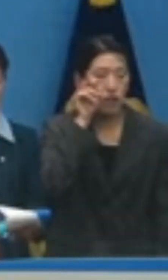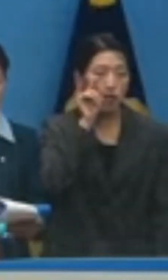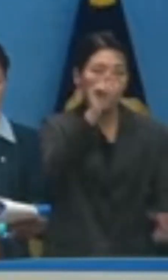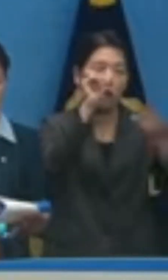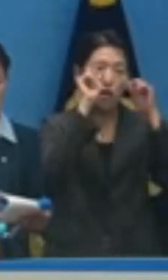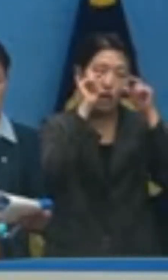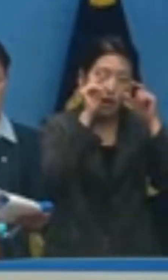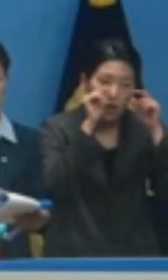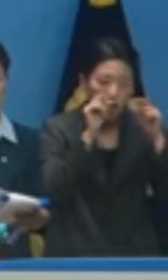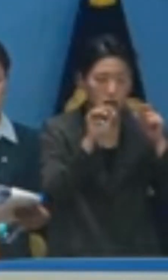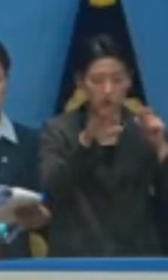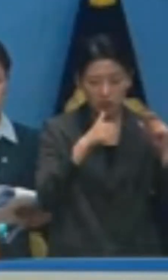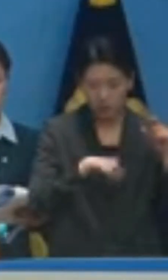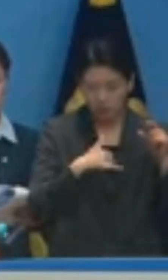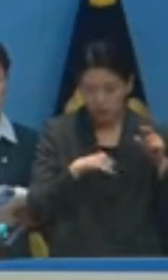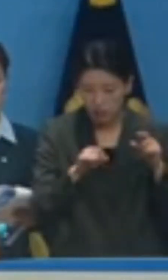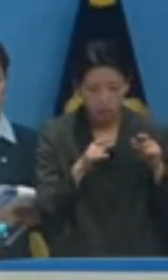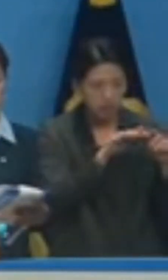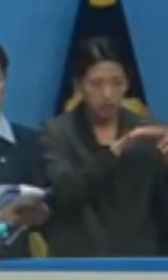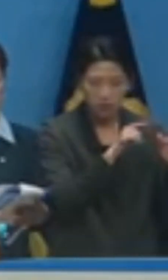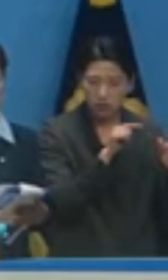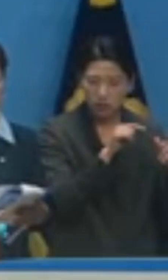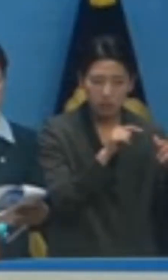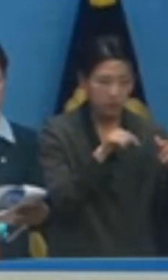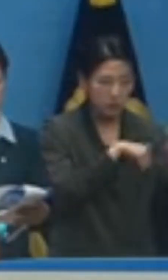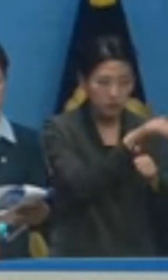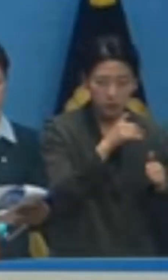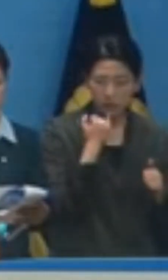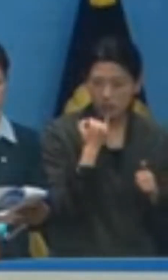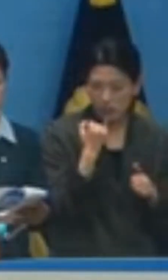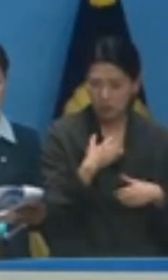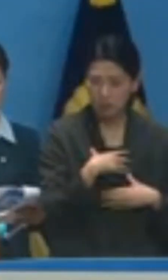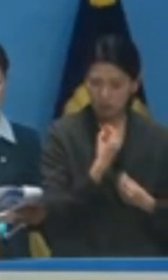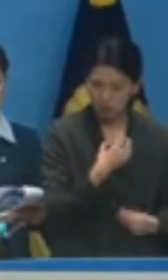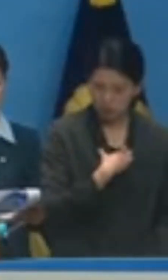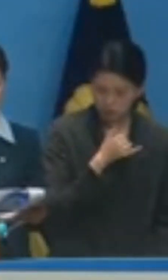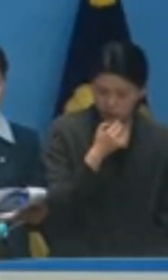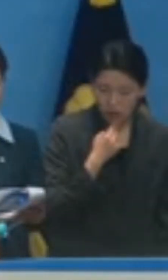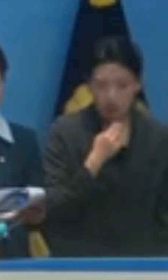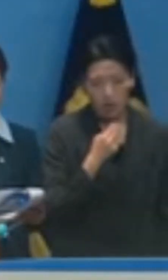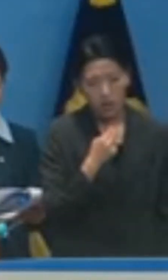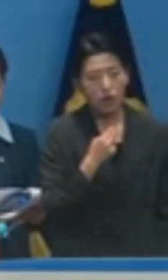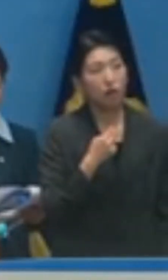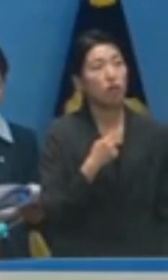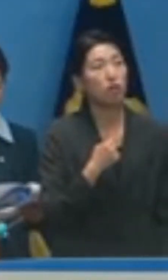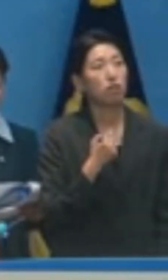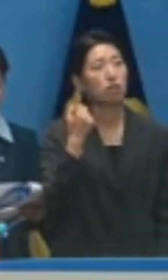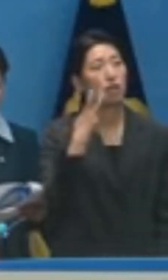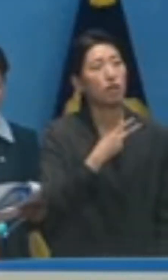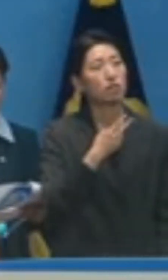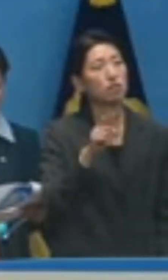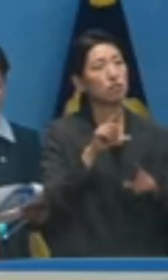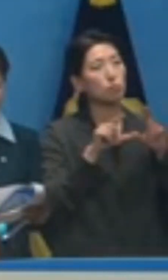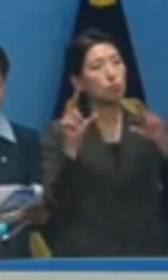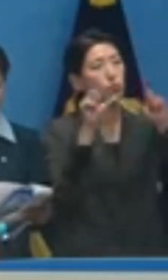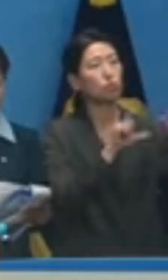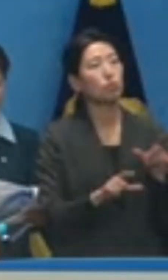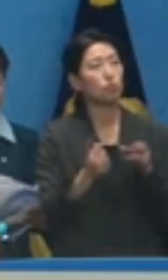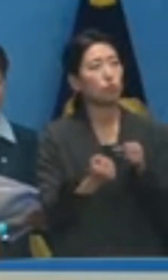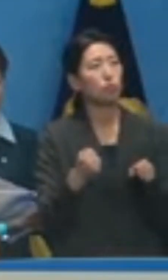못하고 아이들 안전을 걱정하며 언제쯤 정상적인 삶을 돌아갈 수 있을지 막막함 속에 살고